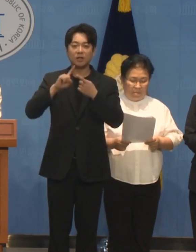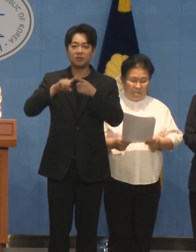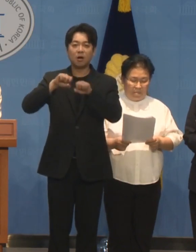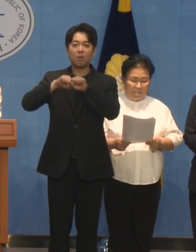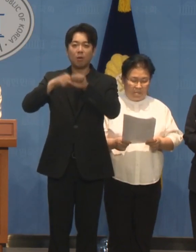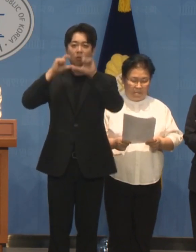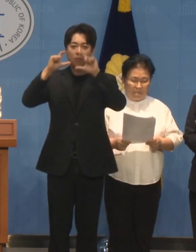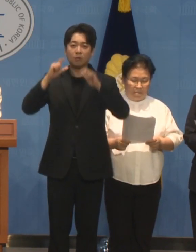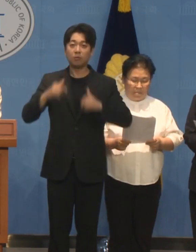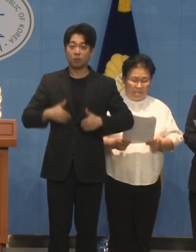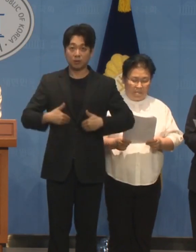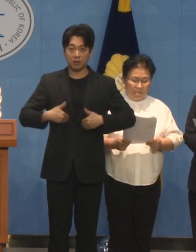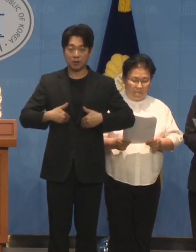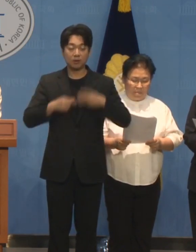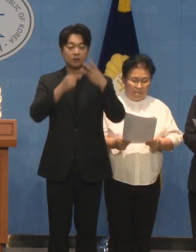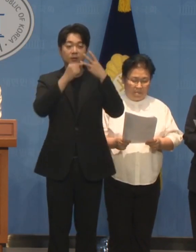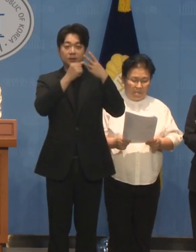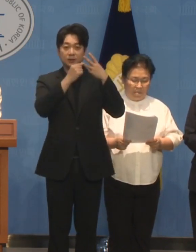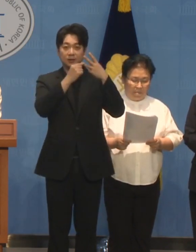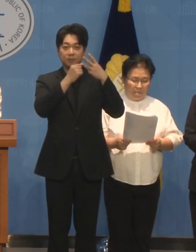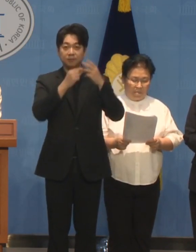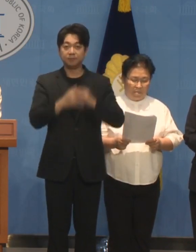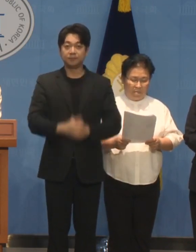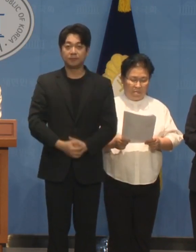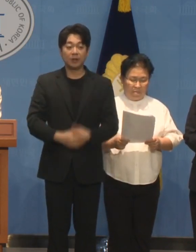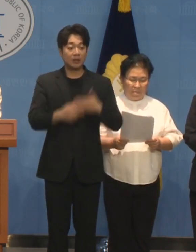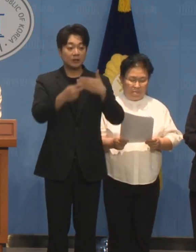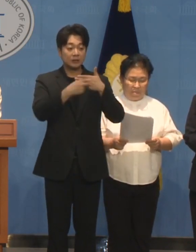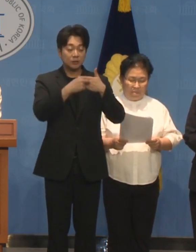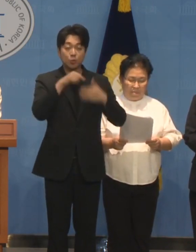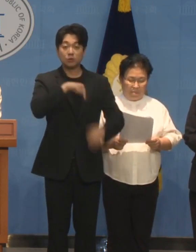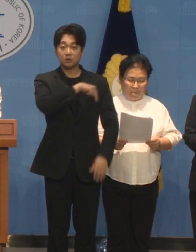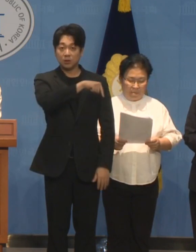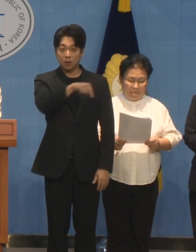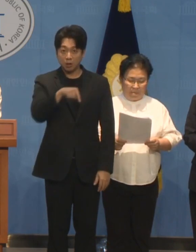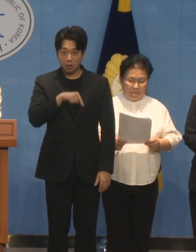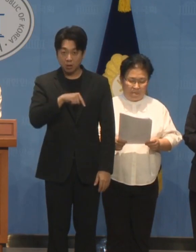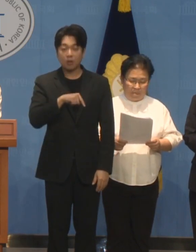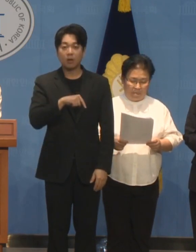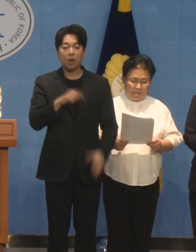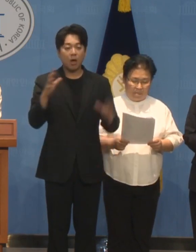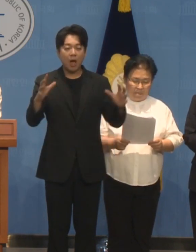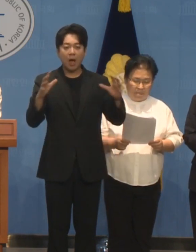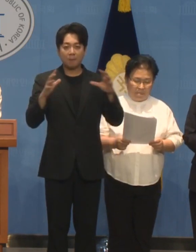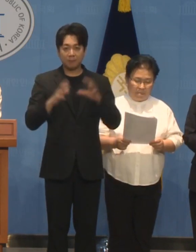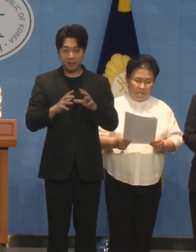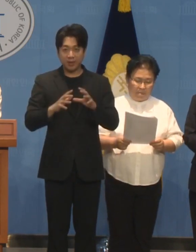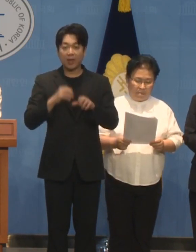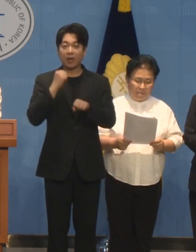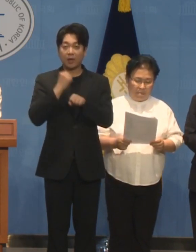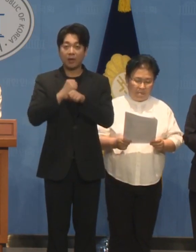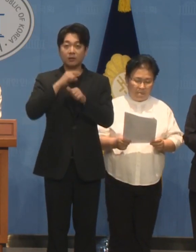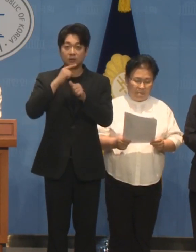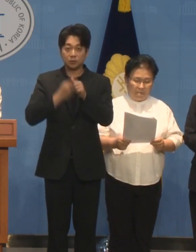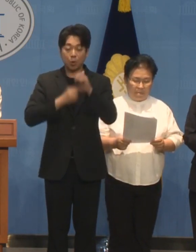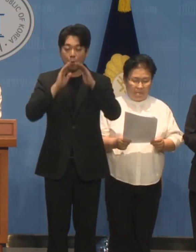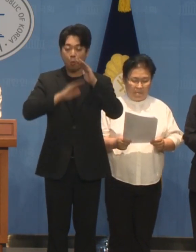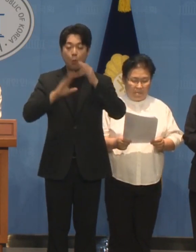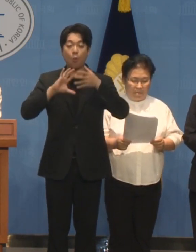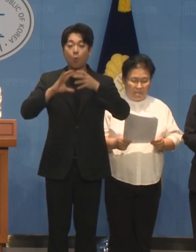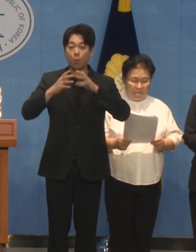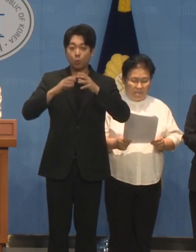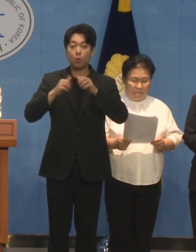셋째, 윤석열 정부는 정부와 의료계 등 이해 당사자들이 모두 참여하는 국회 공론화위원회 구성